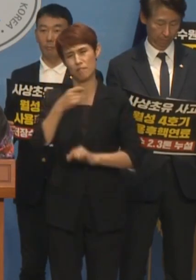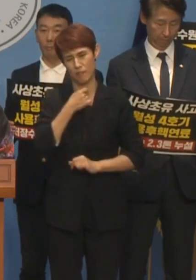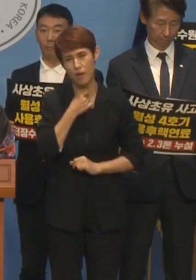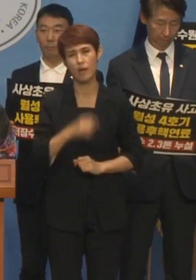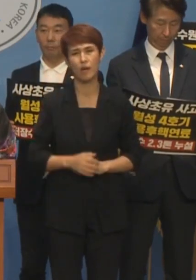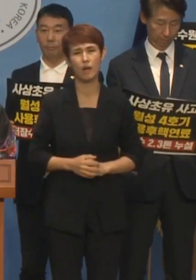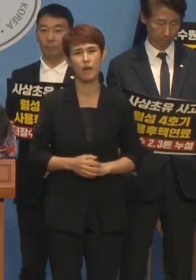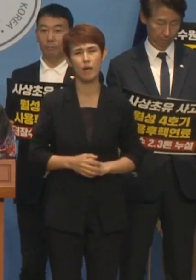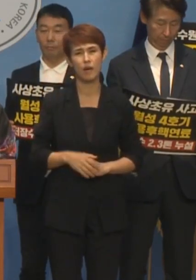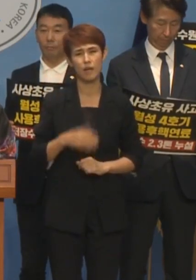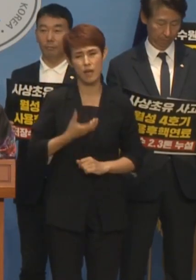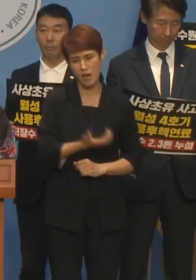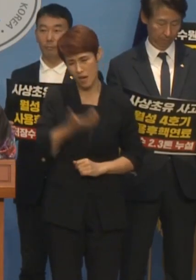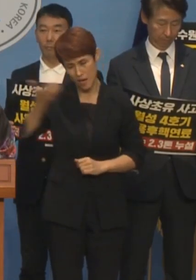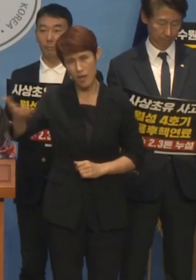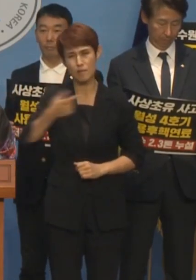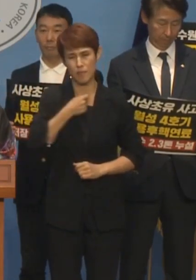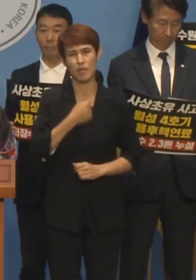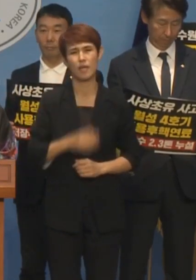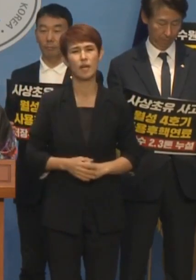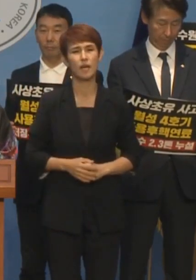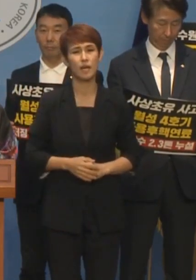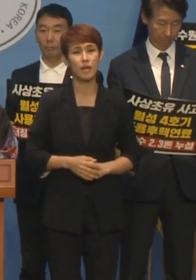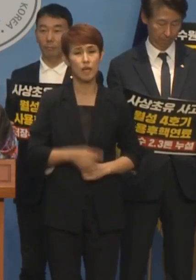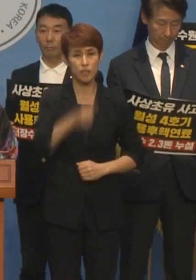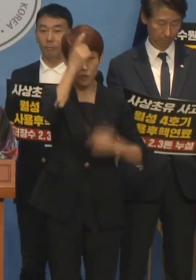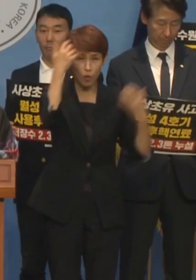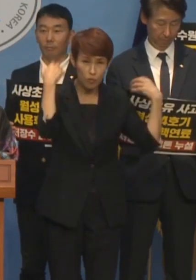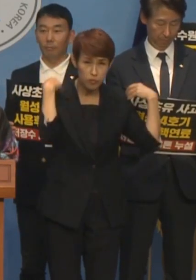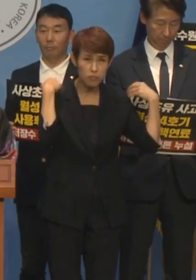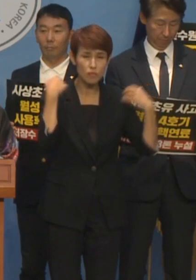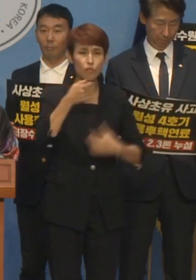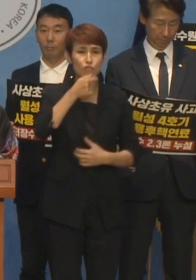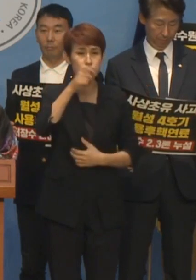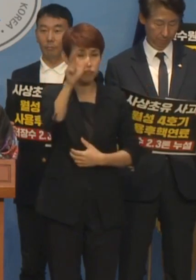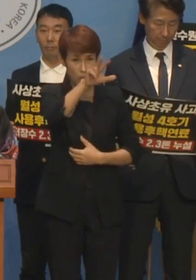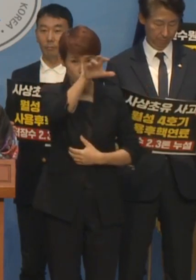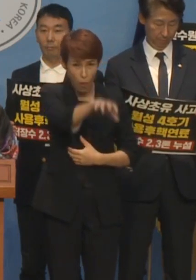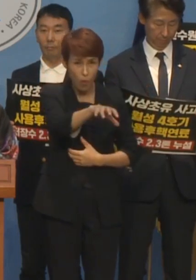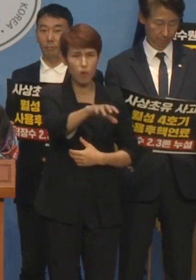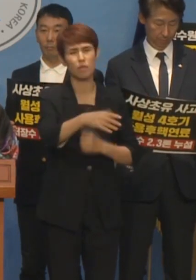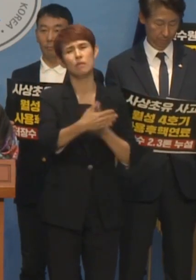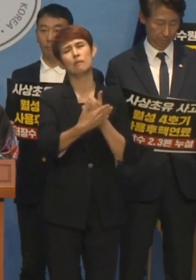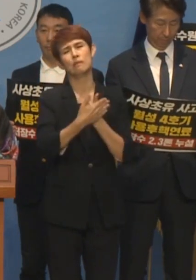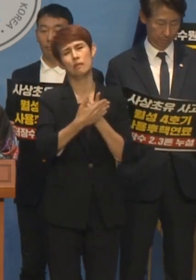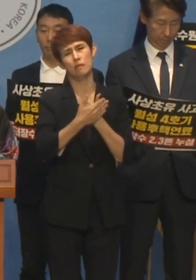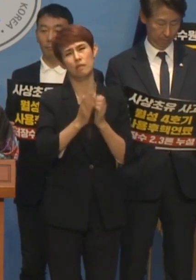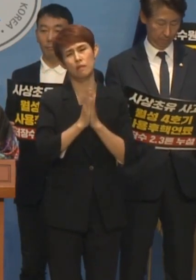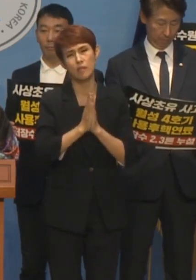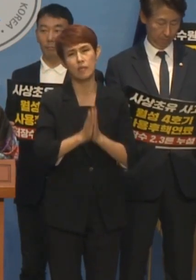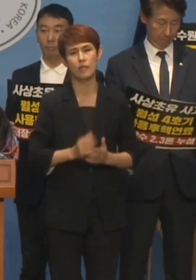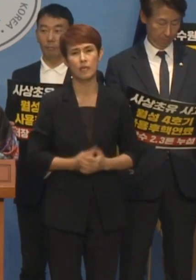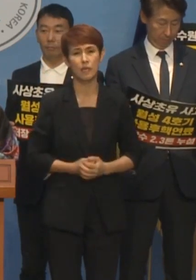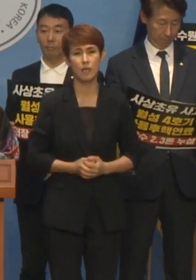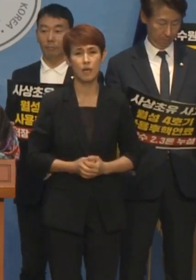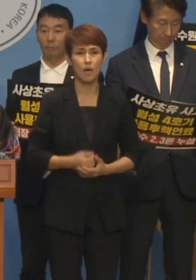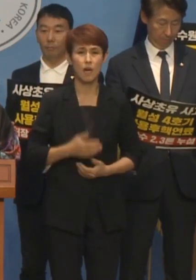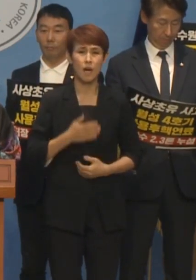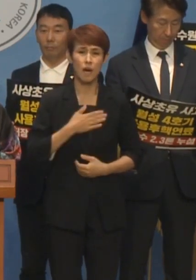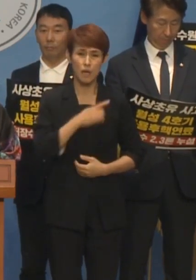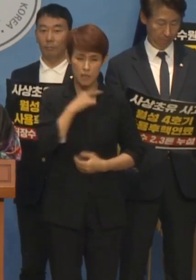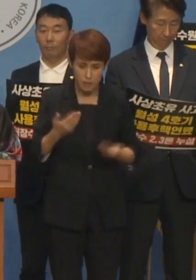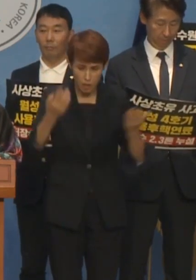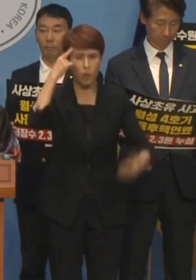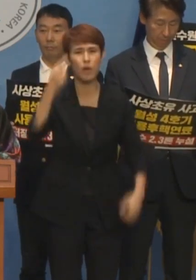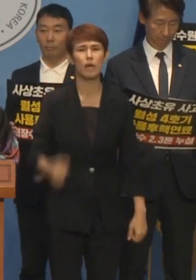보내주도록 한손이야 정부가 정말 나서서 우리가 뭐 때문에 이렇게 희생해야